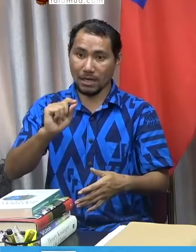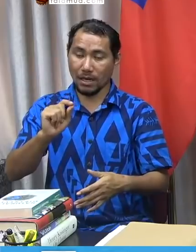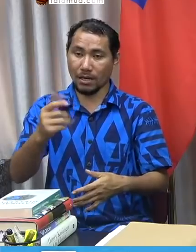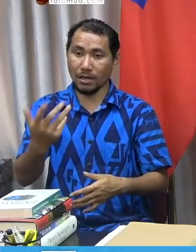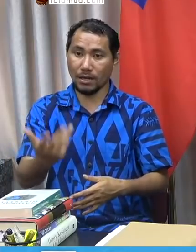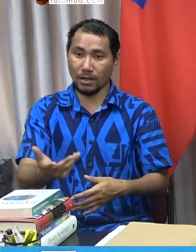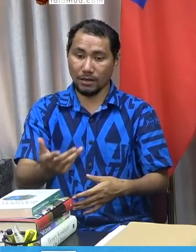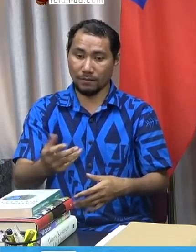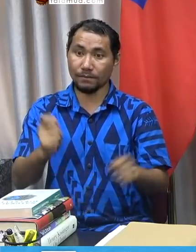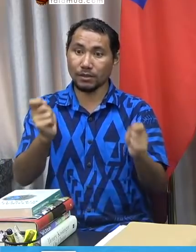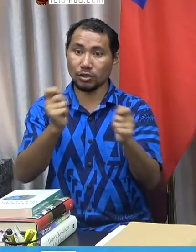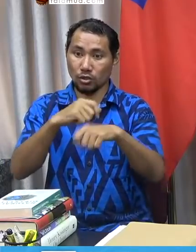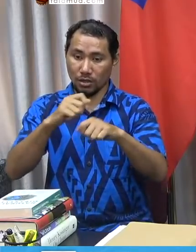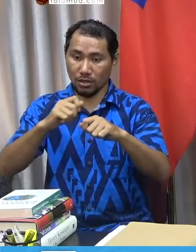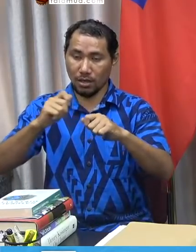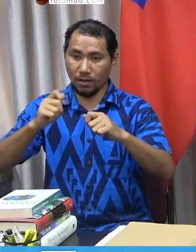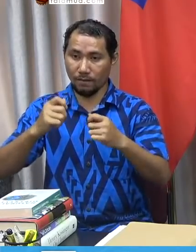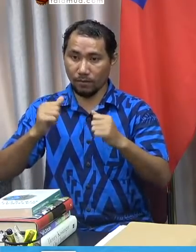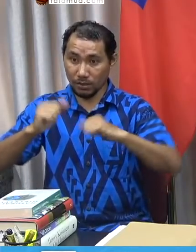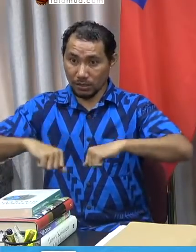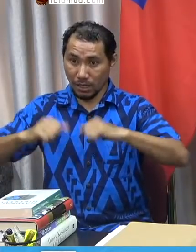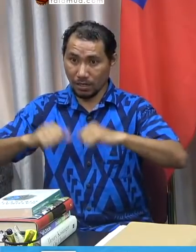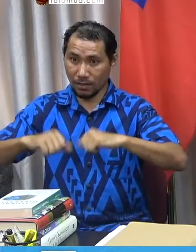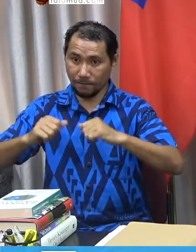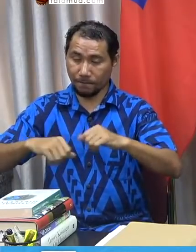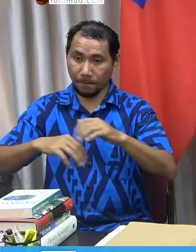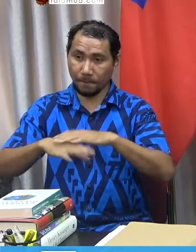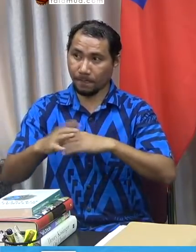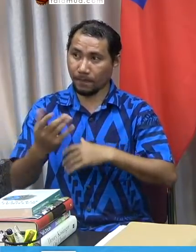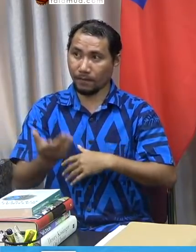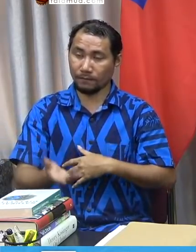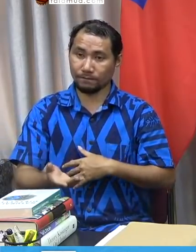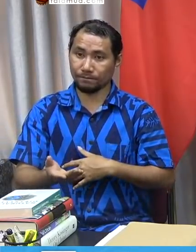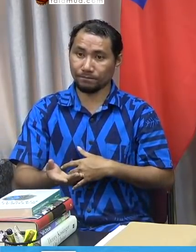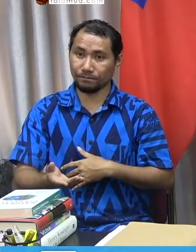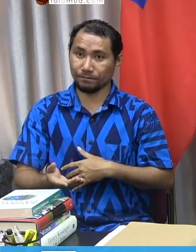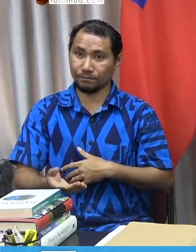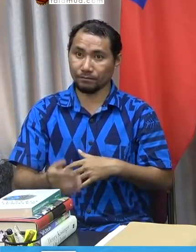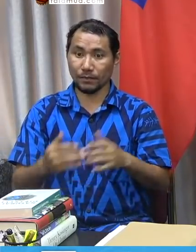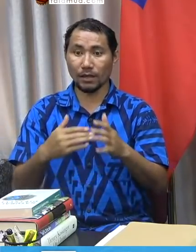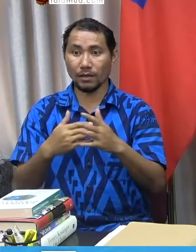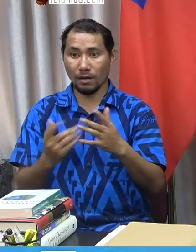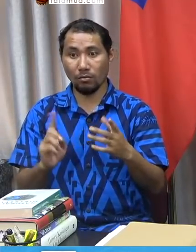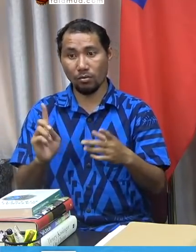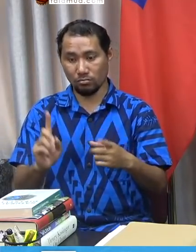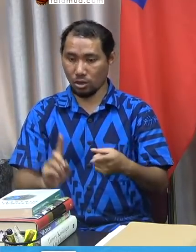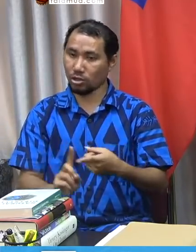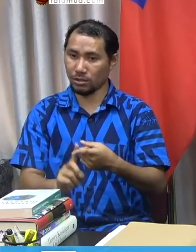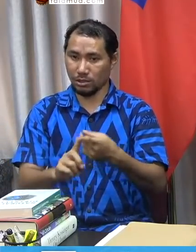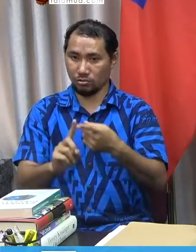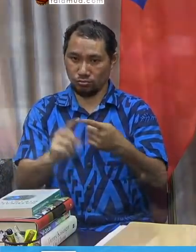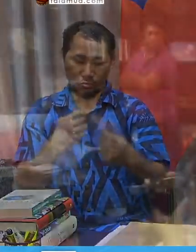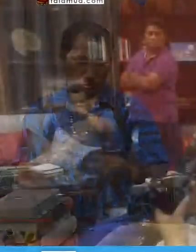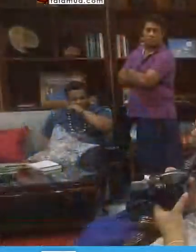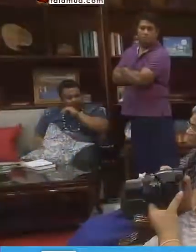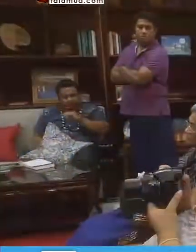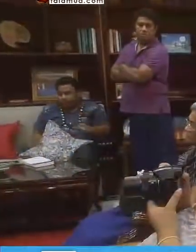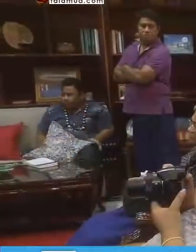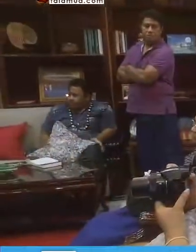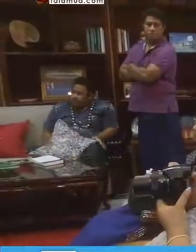whaatuto. Le ale tūlanga alo, ia lea le alo ia ai tūlanga whaatūlako. Le sisira le malo i